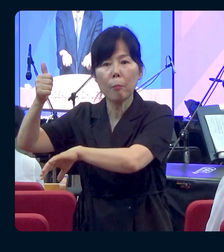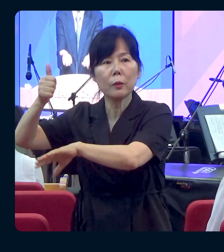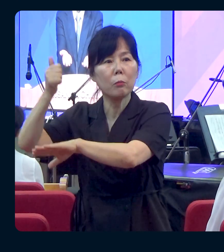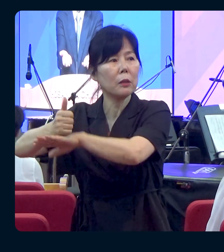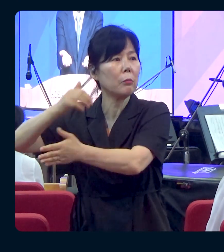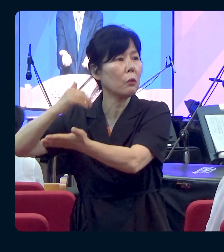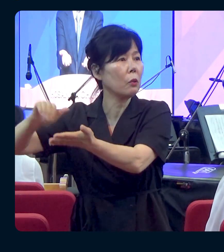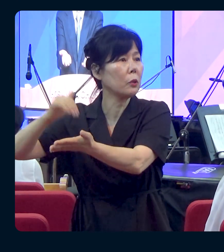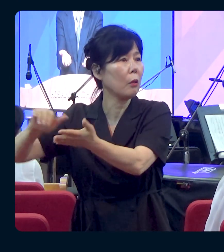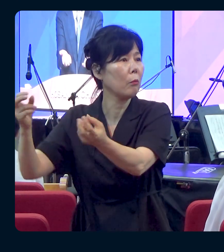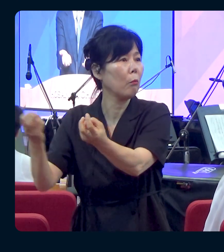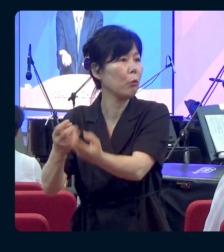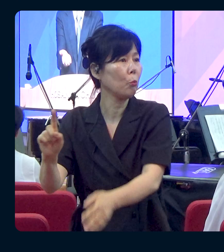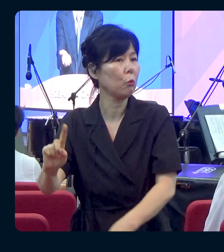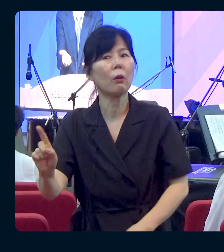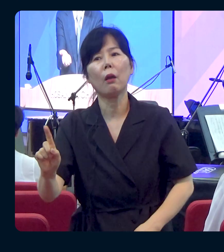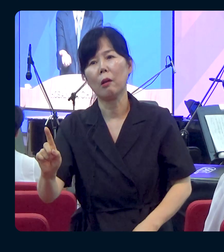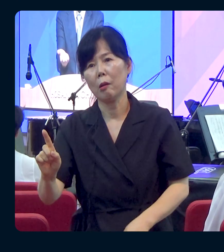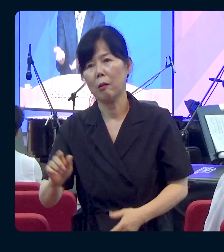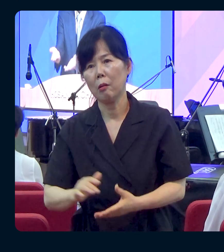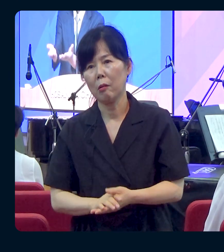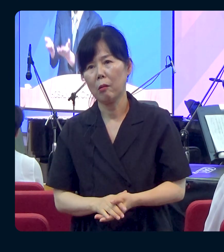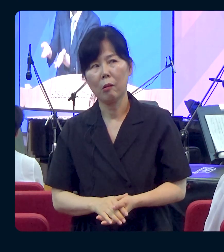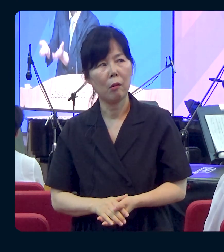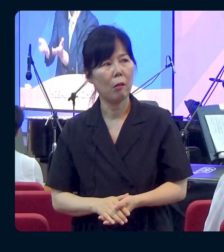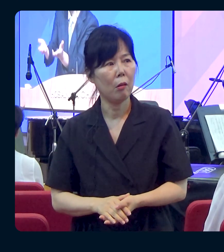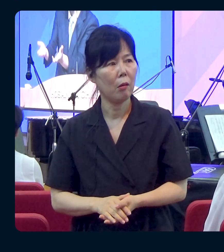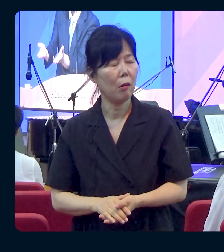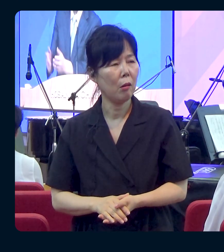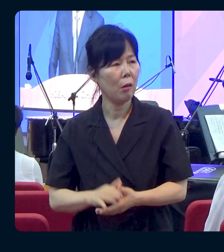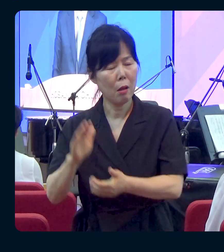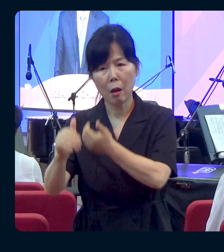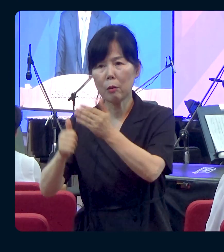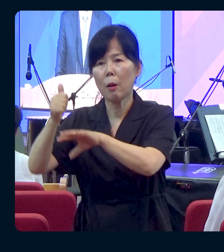다 망가뜨리고 나면 하나님 앞에 가서 뭘 내밀겠어요?